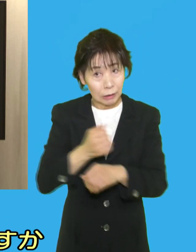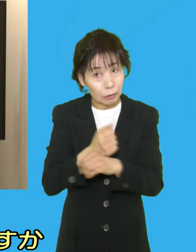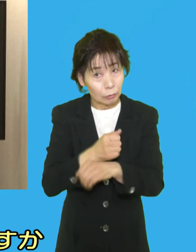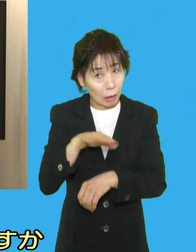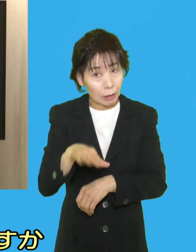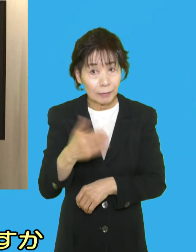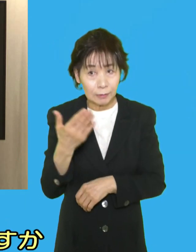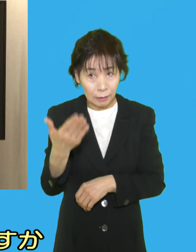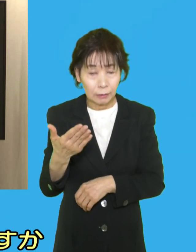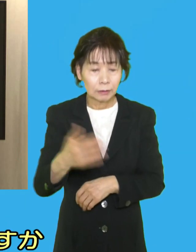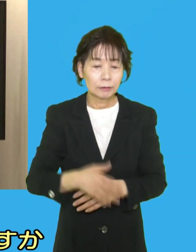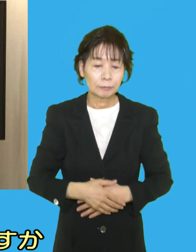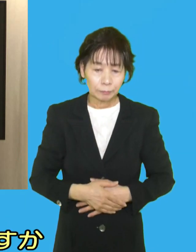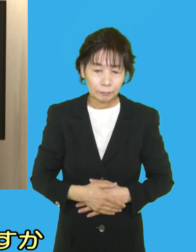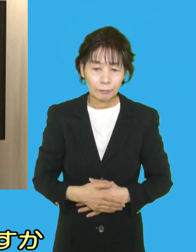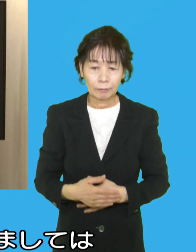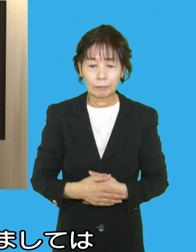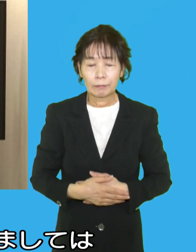ますか。